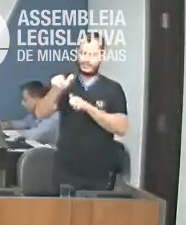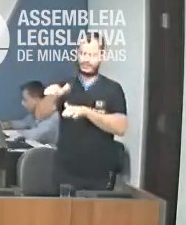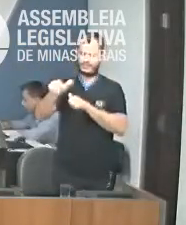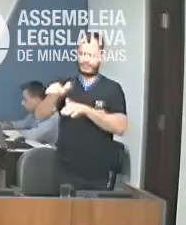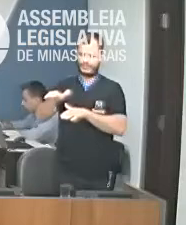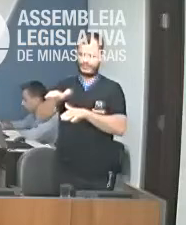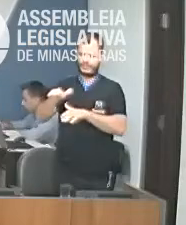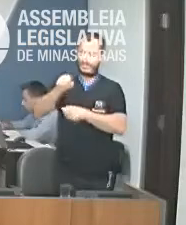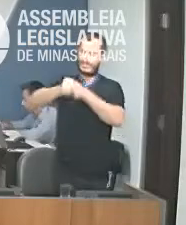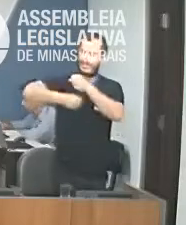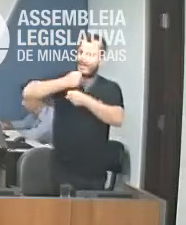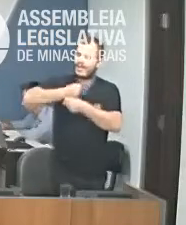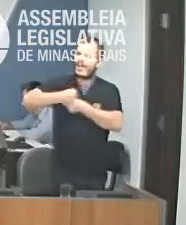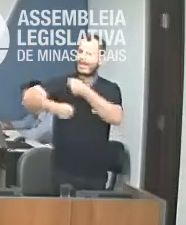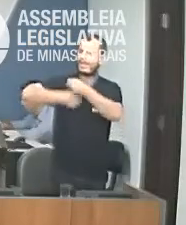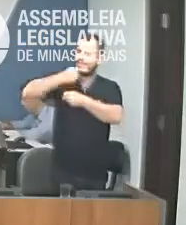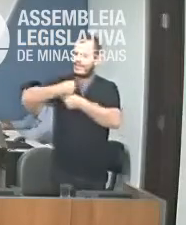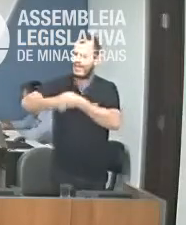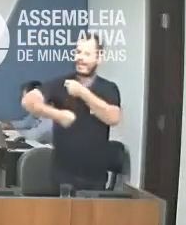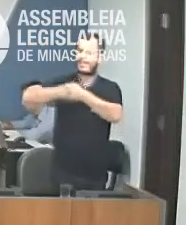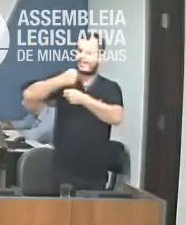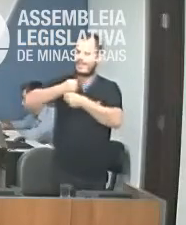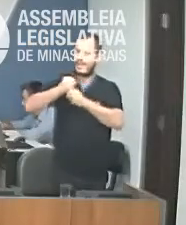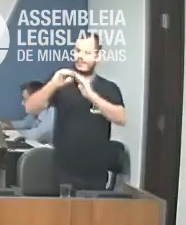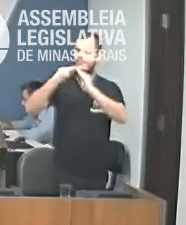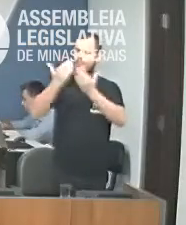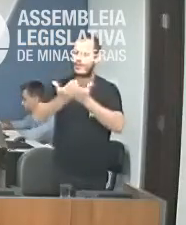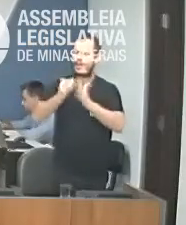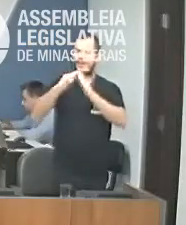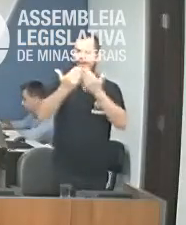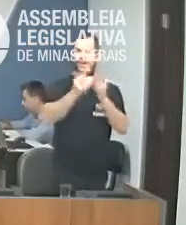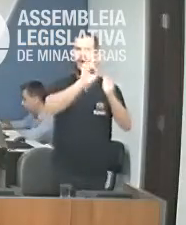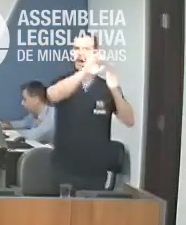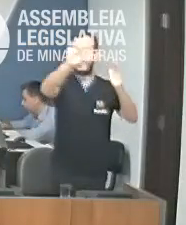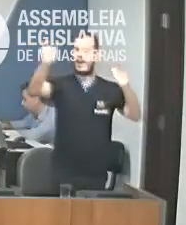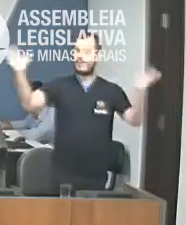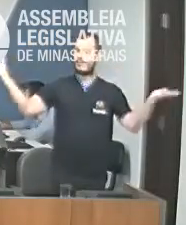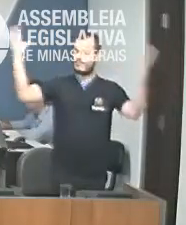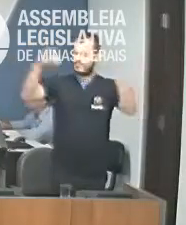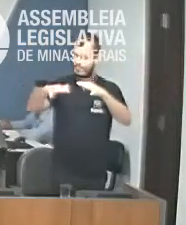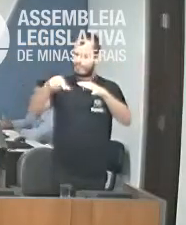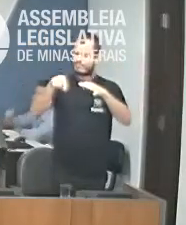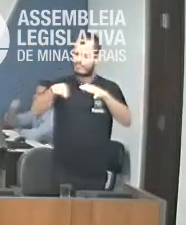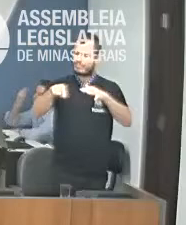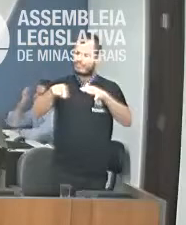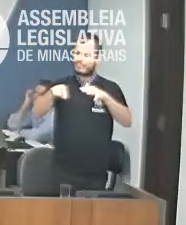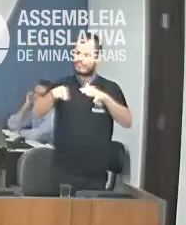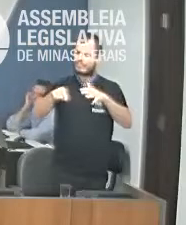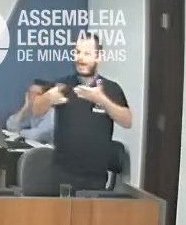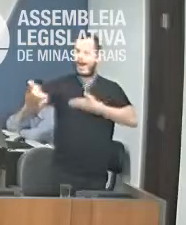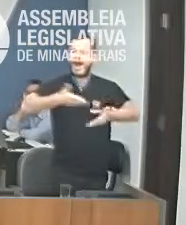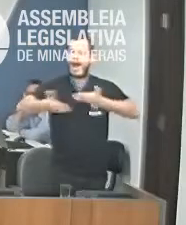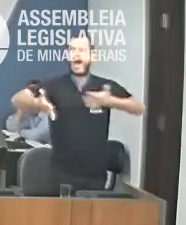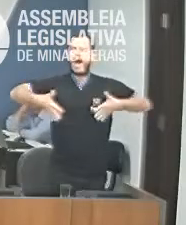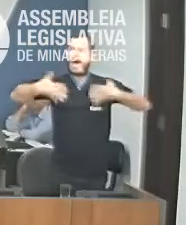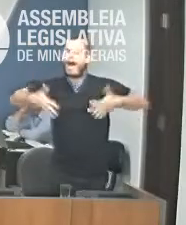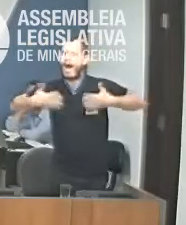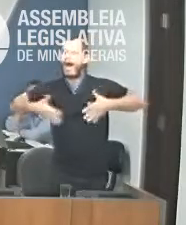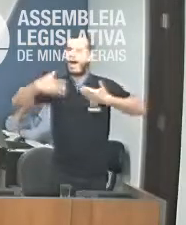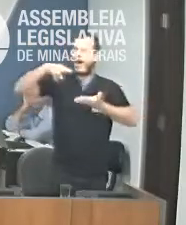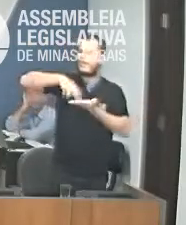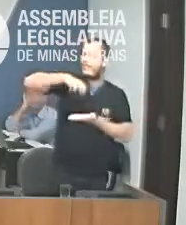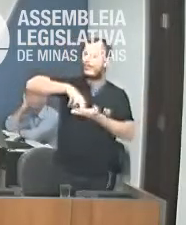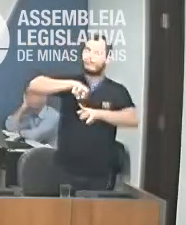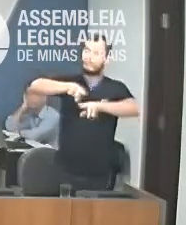associação de surdos já vem há anos já é chamando as escolas os alunos